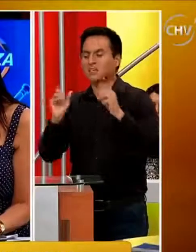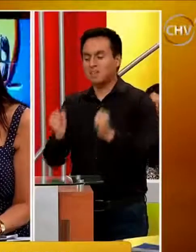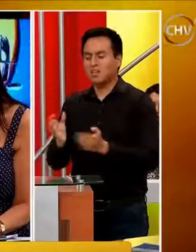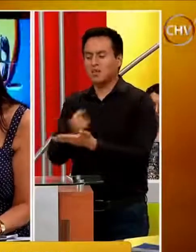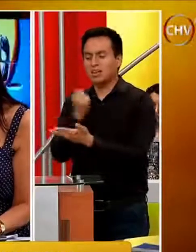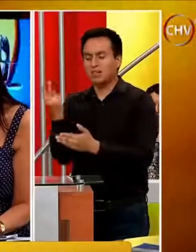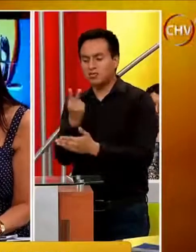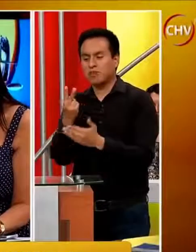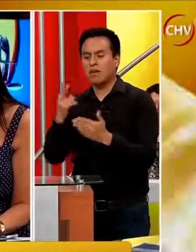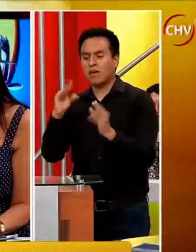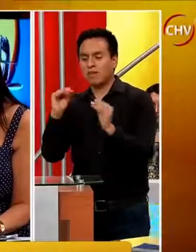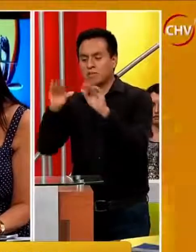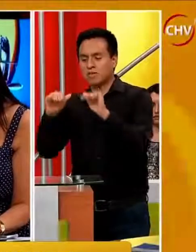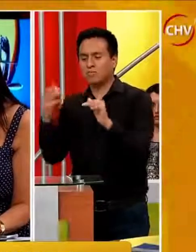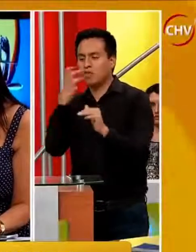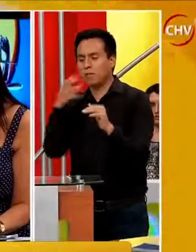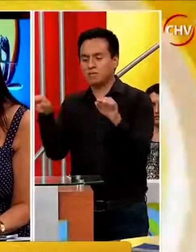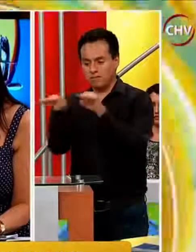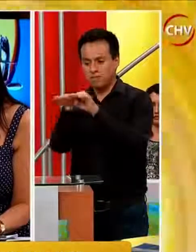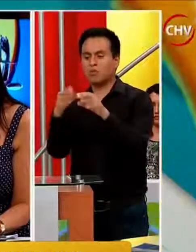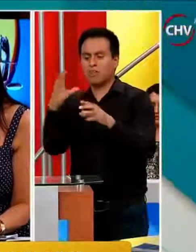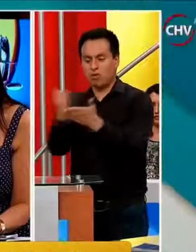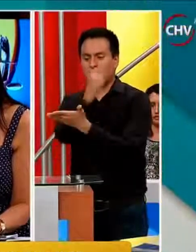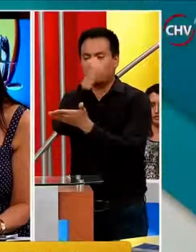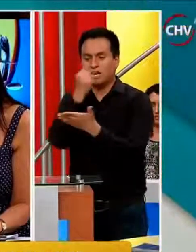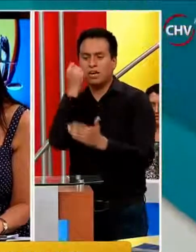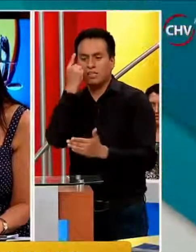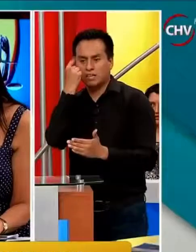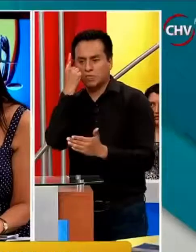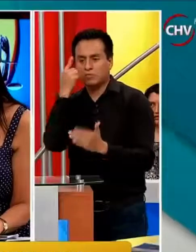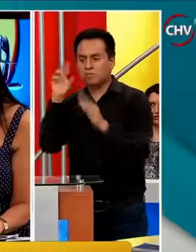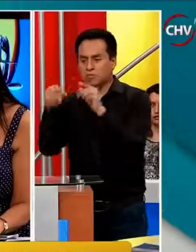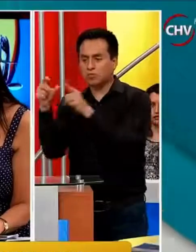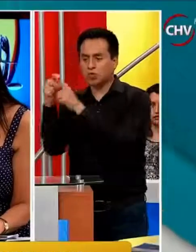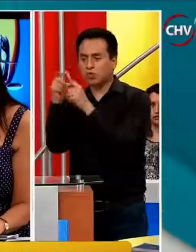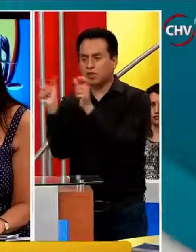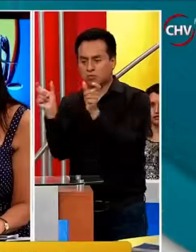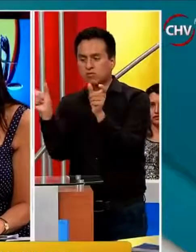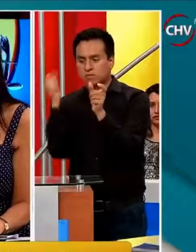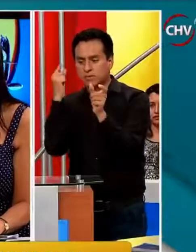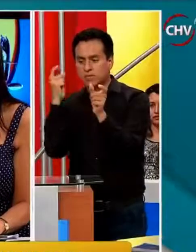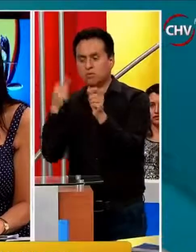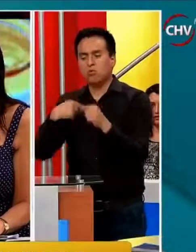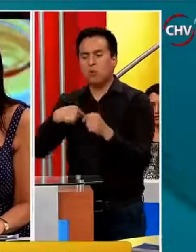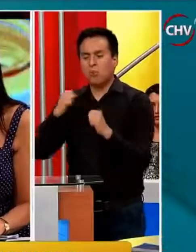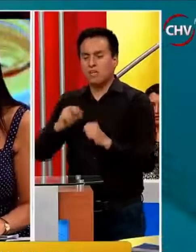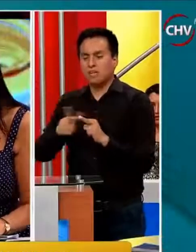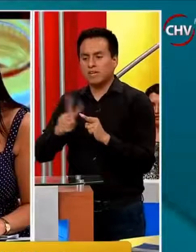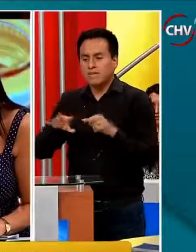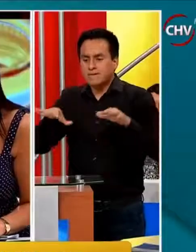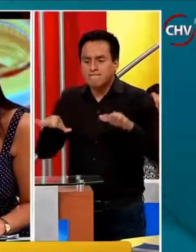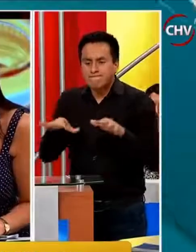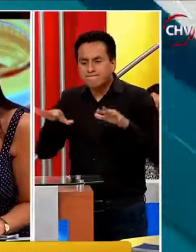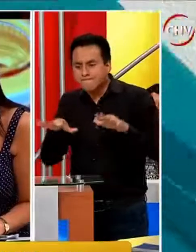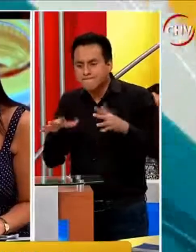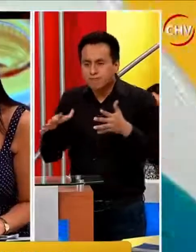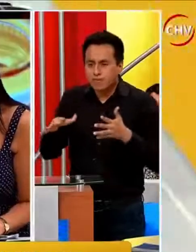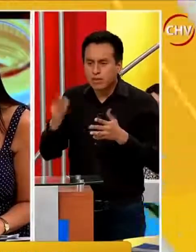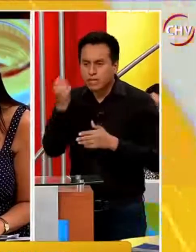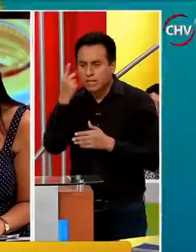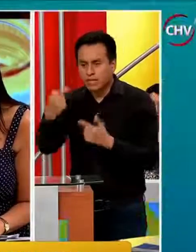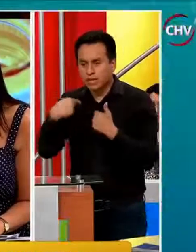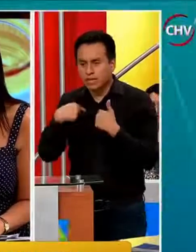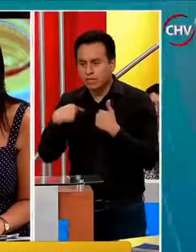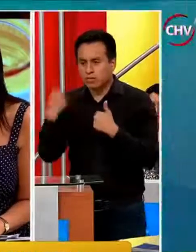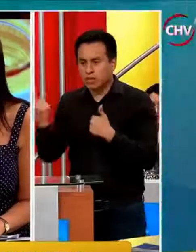mismo idioma, si nos entendemos en los mismos códigos. Si no, yo puedo hacer mi mejor intento, porque usted me entienda, y usted puede hacer su